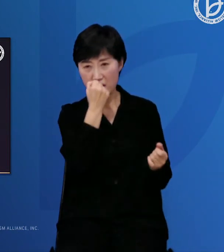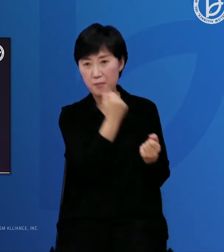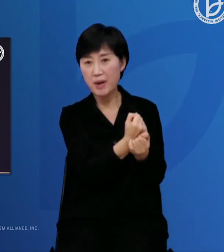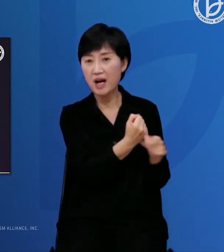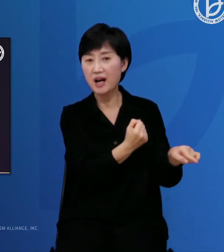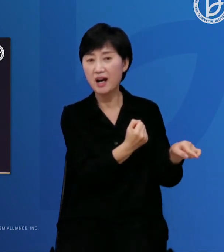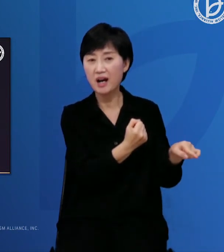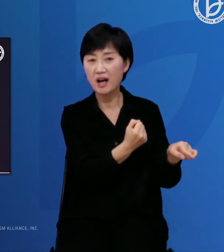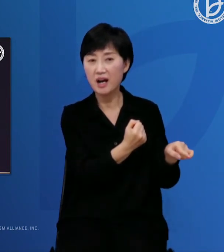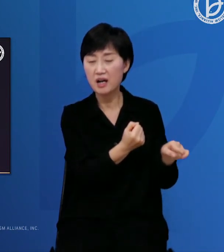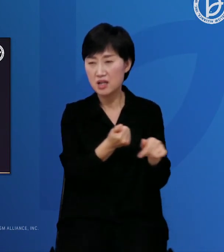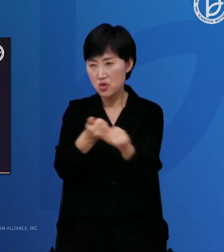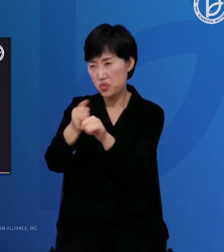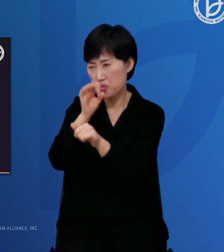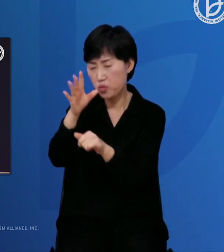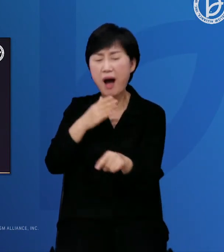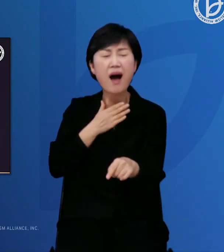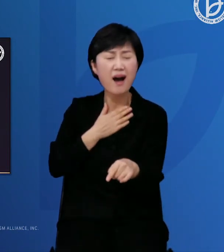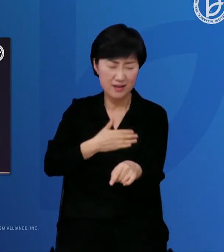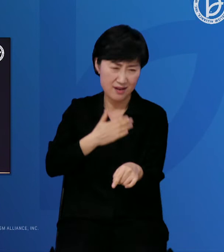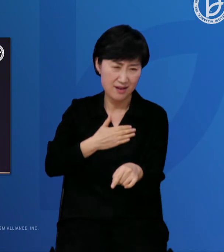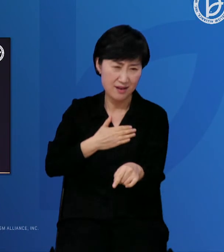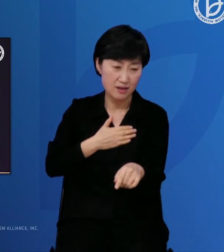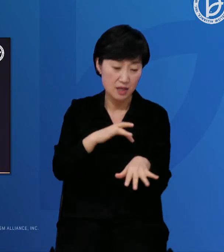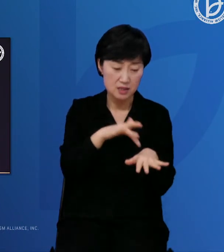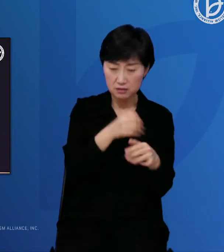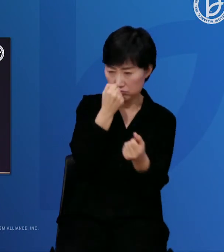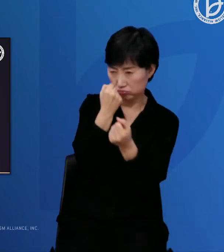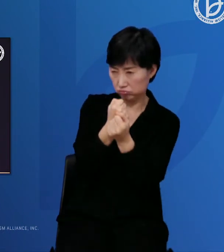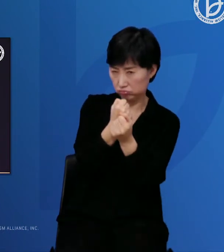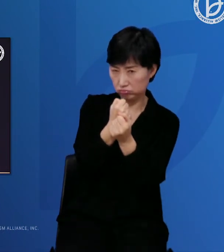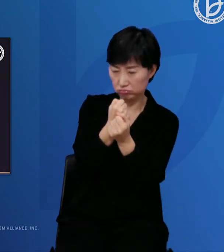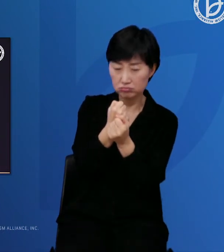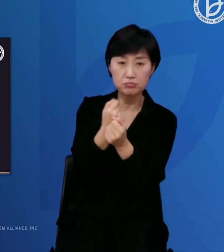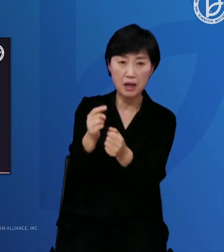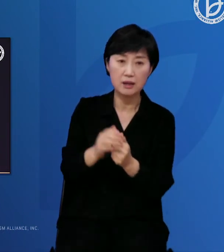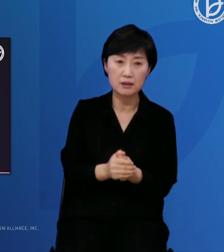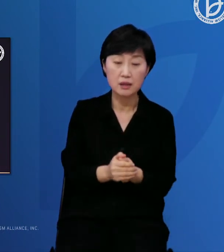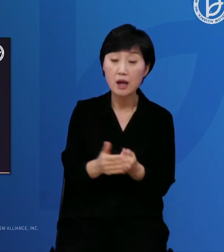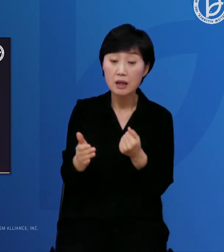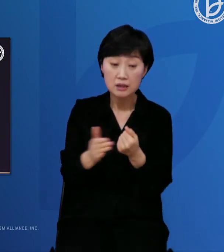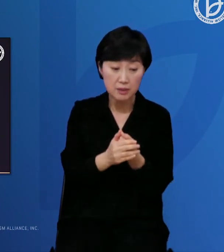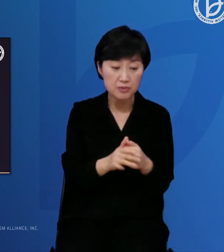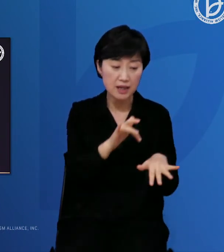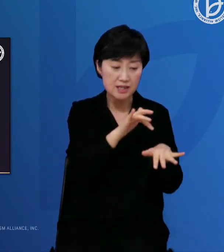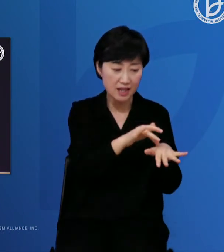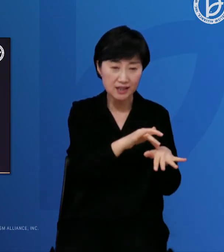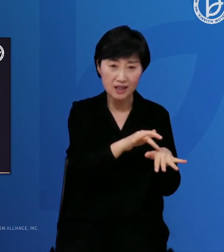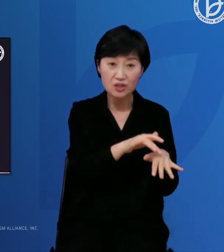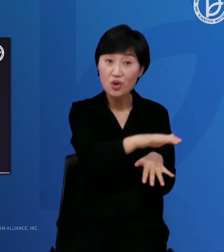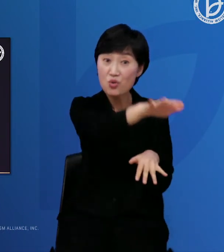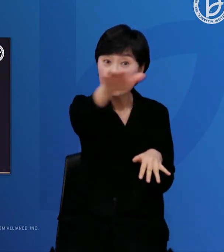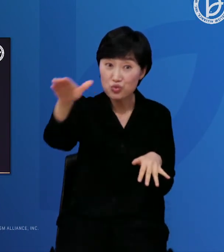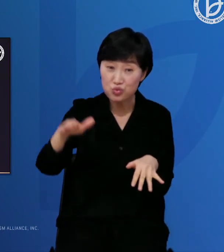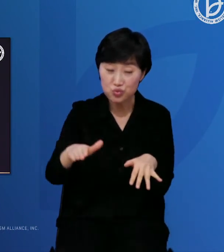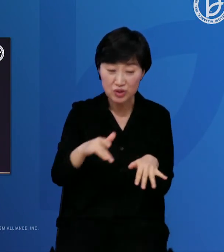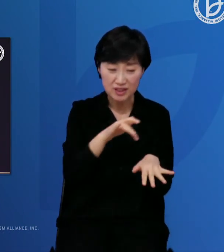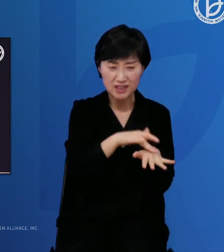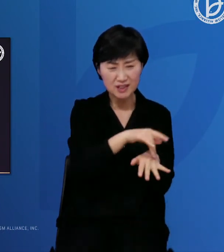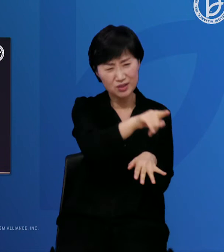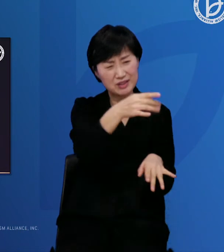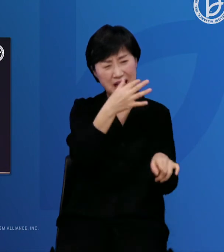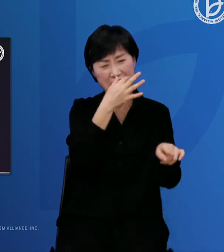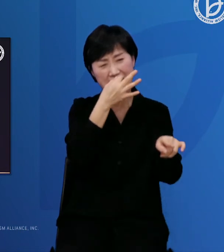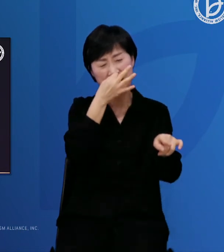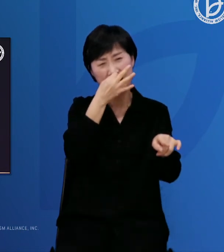How amazing is that? Even knowing full well what he is. 여러분 정도는 문제가 안 되는 겁니다. 그리스도 앞에 나타났다니까요. And that's why all of us, we're